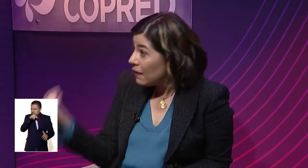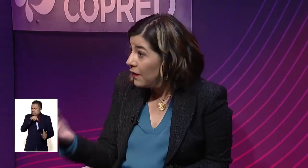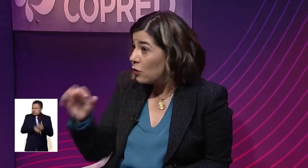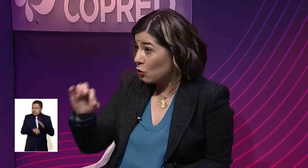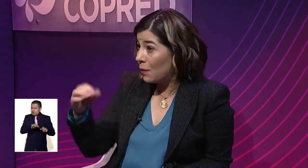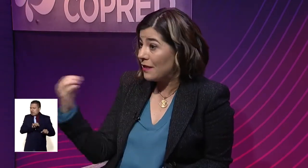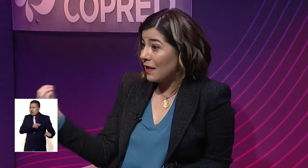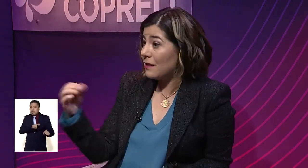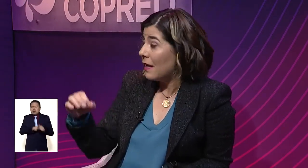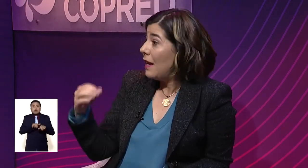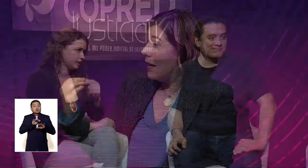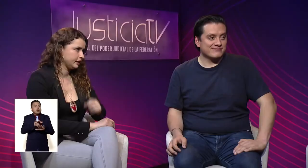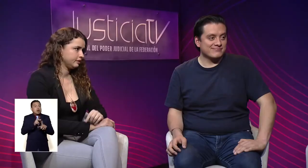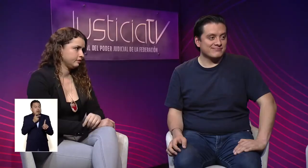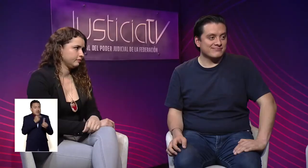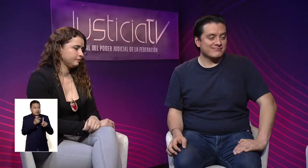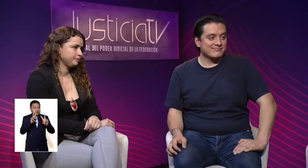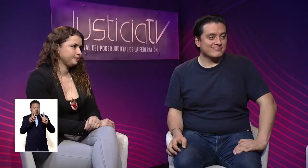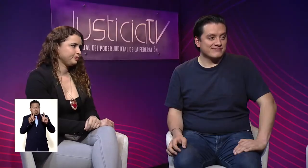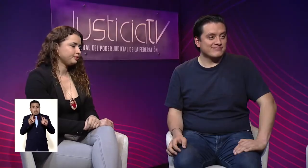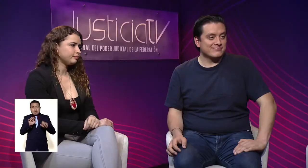específicos sobre estas especialidades.